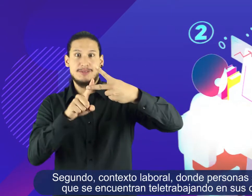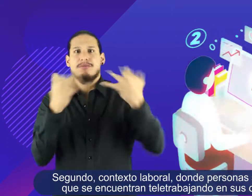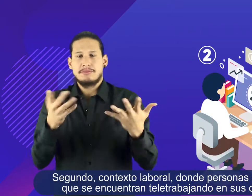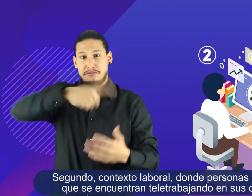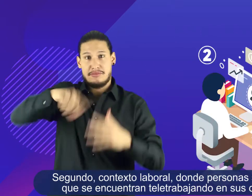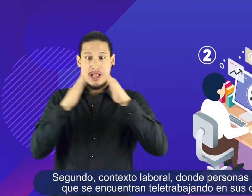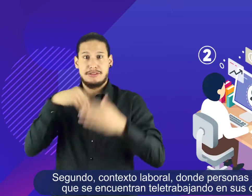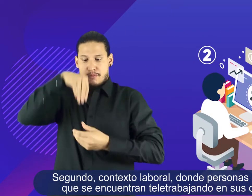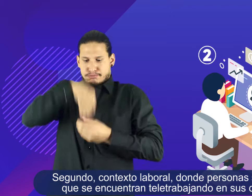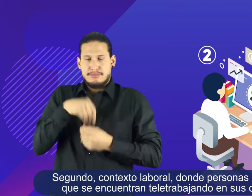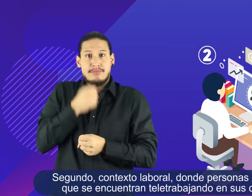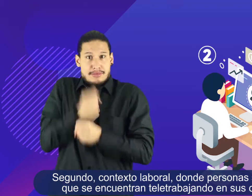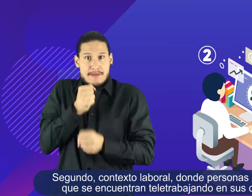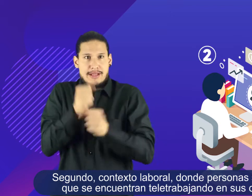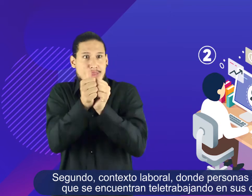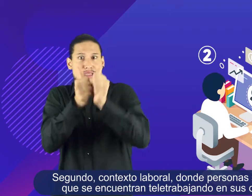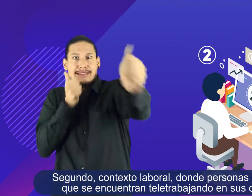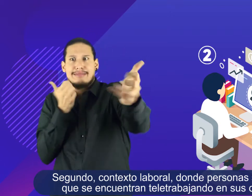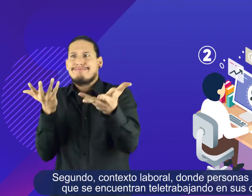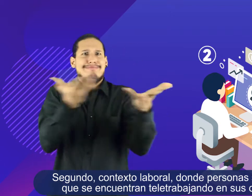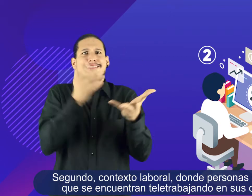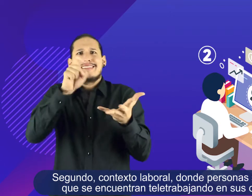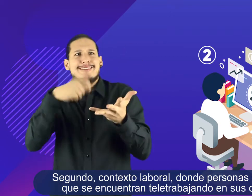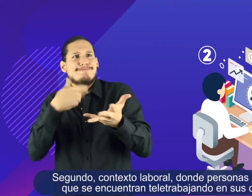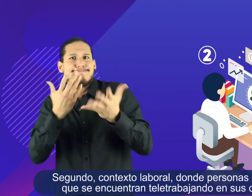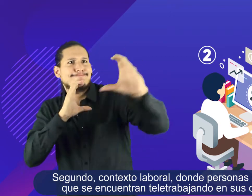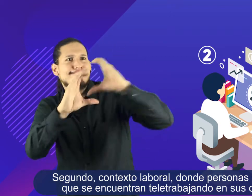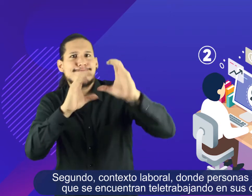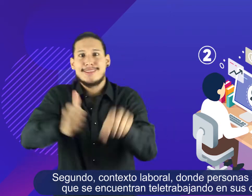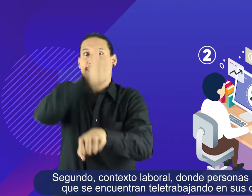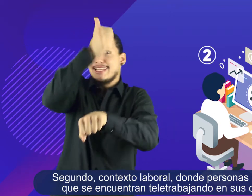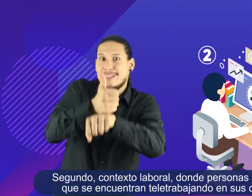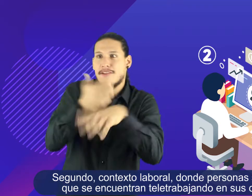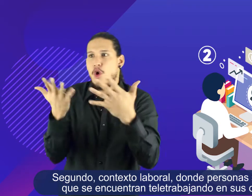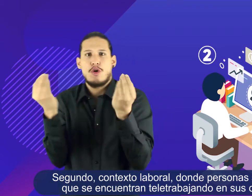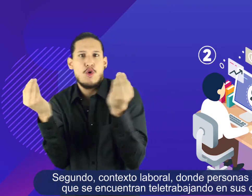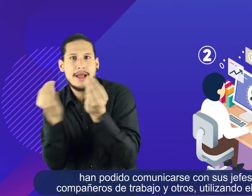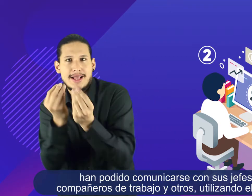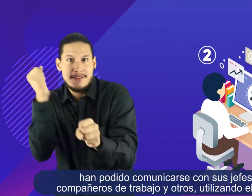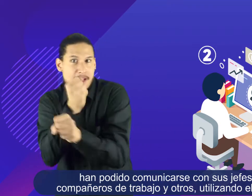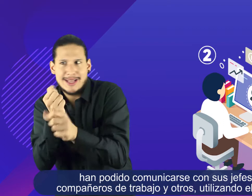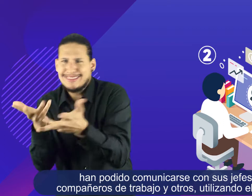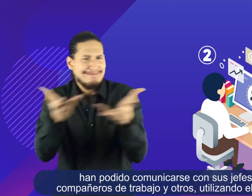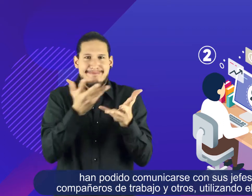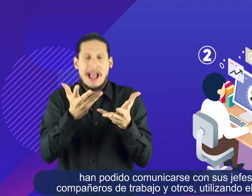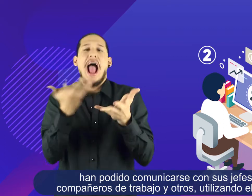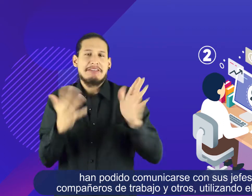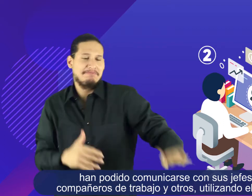Segundo, contexto laboral, donde personas sordas que se encuentran teletrabajando en sus casas han podido comunicarse con